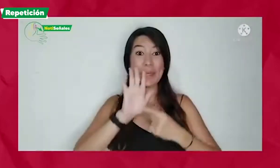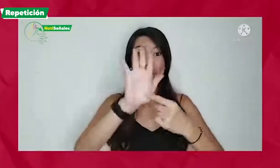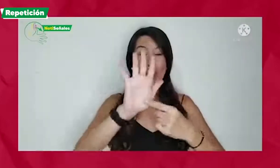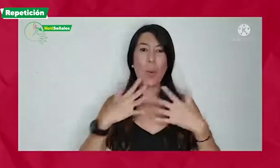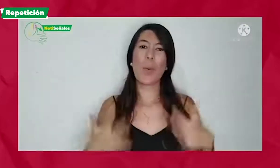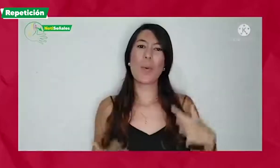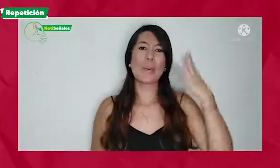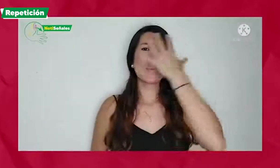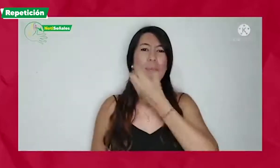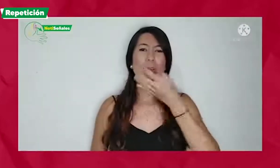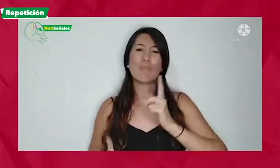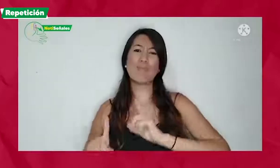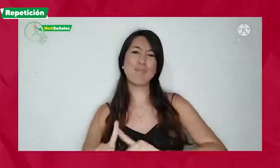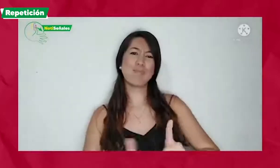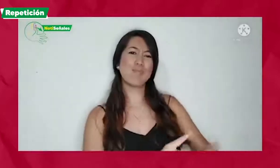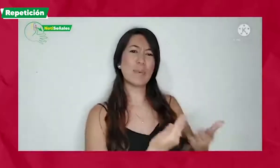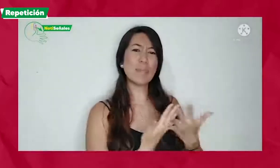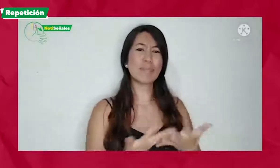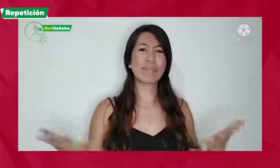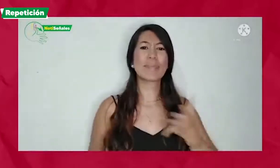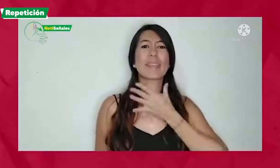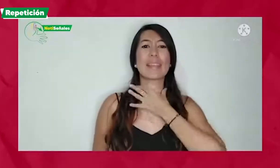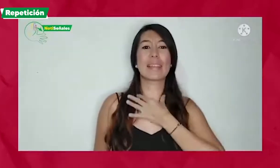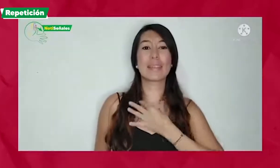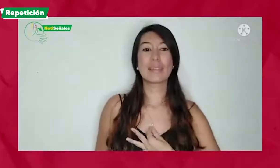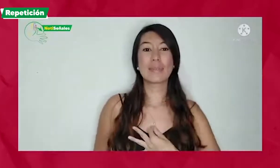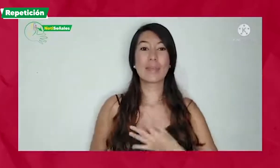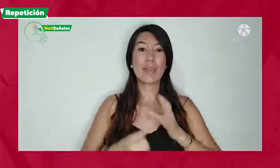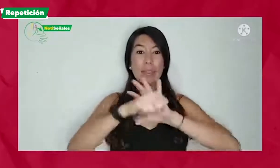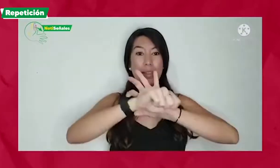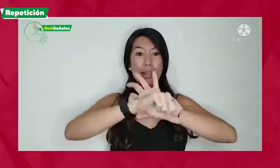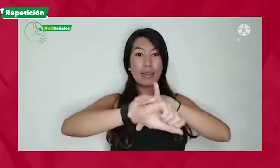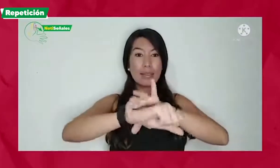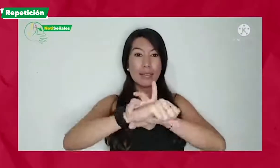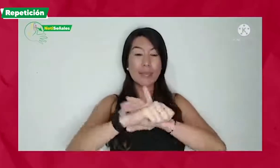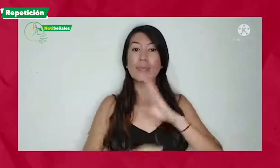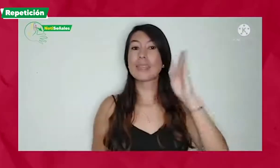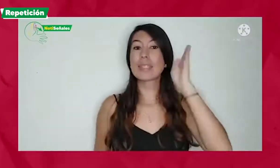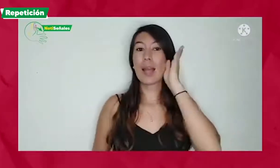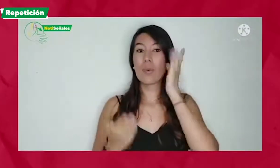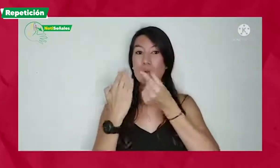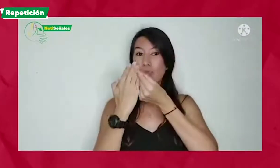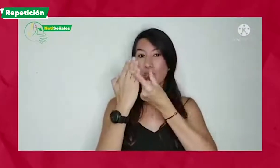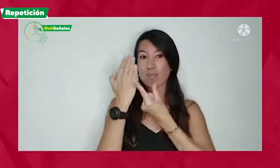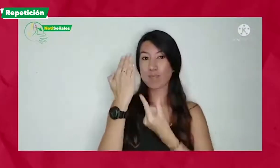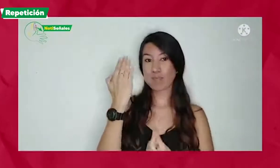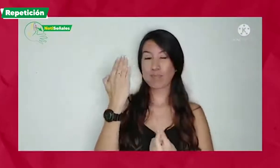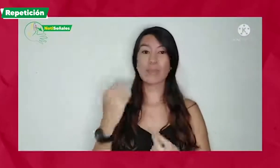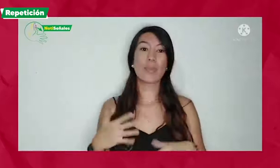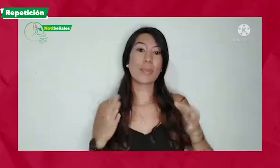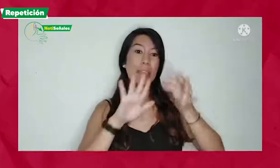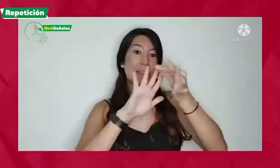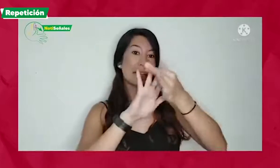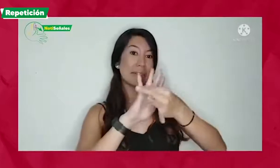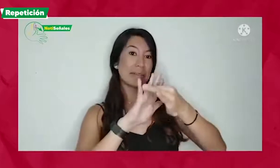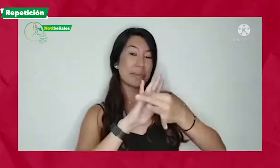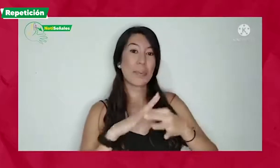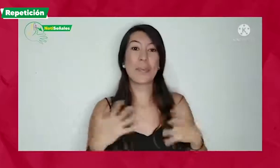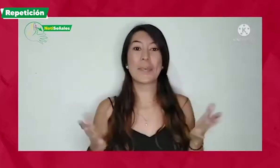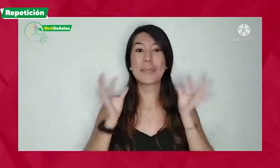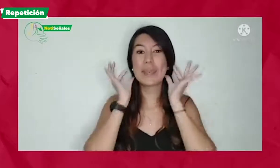Como vieron, son muy bellos y hay diversidad de accesorios Cadenas, pulseras, accesorios para el